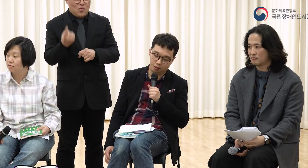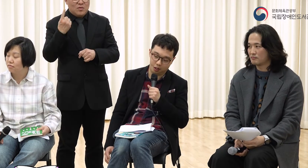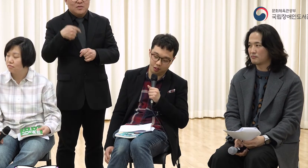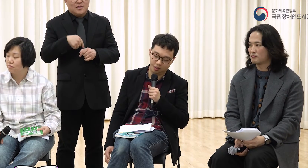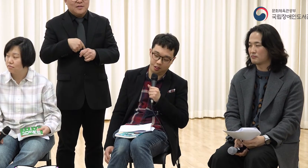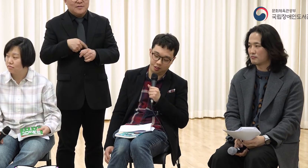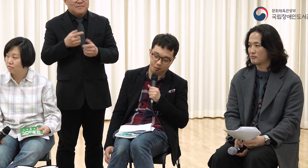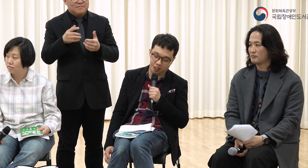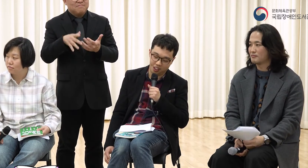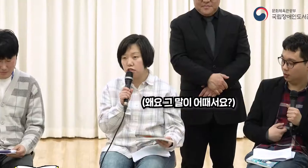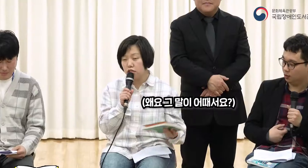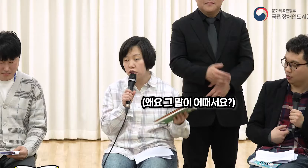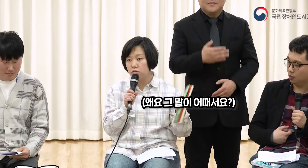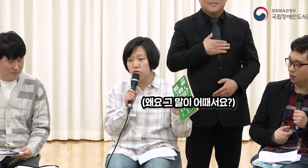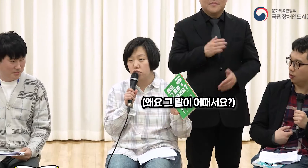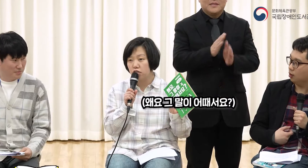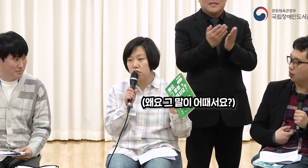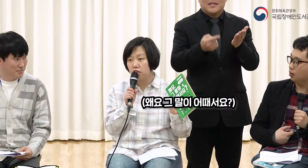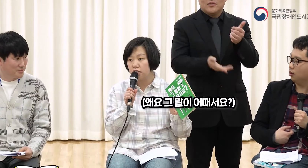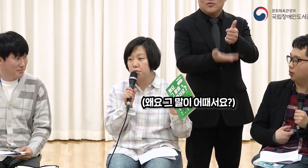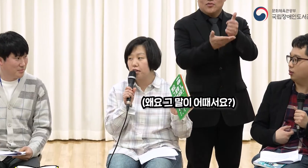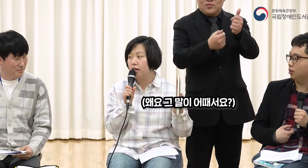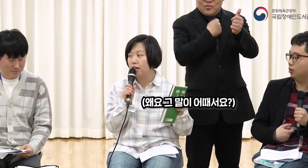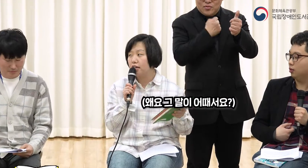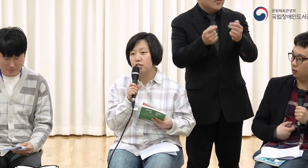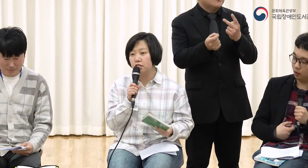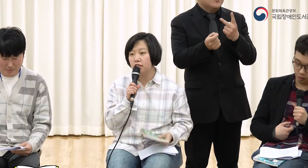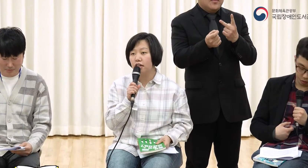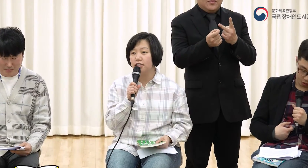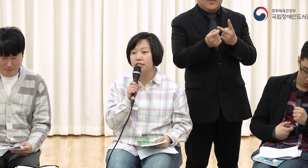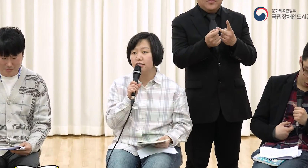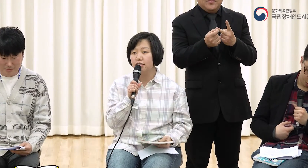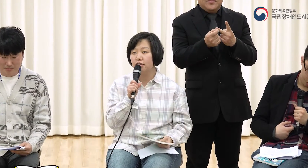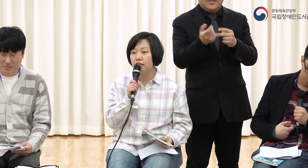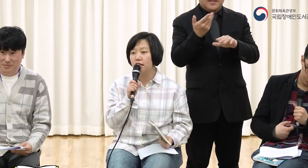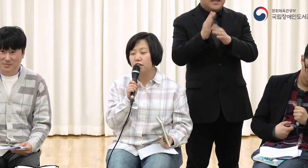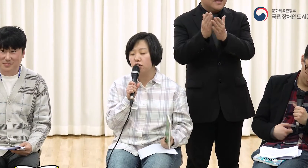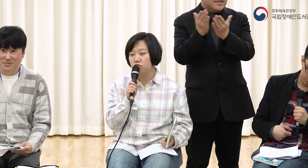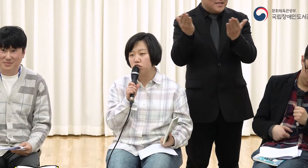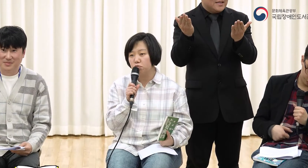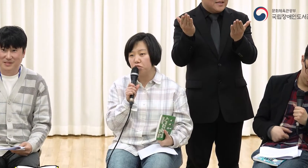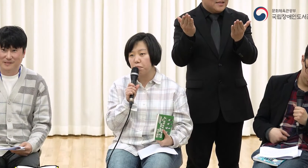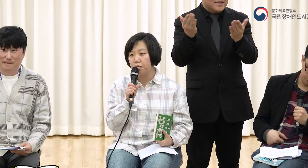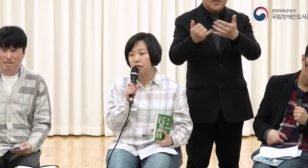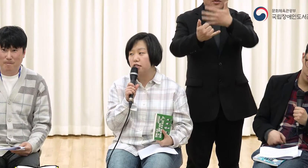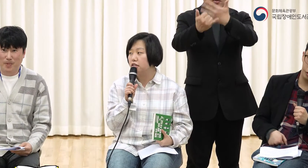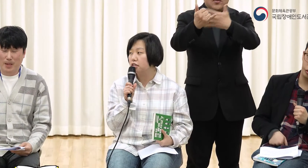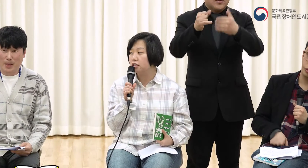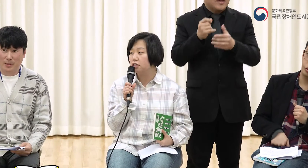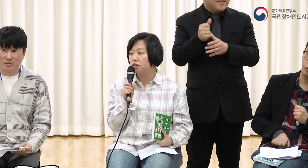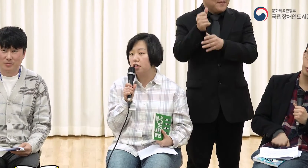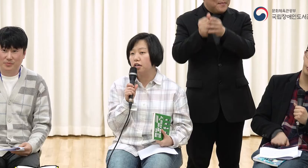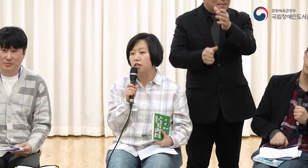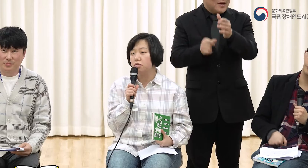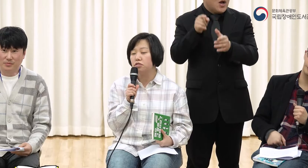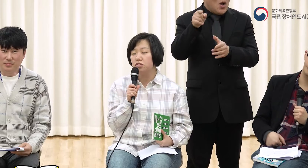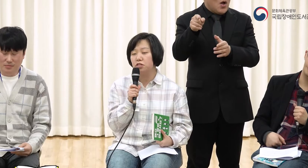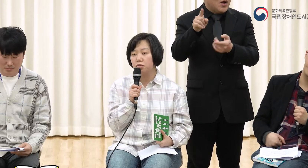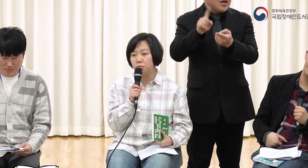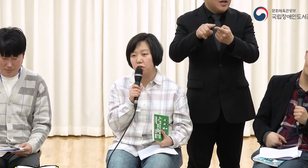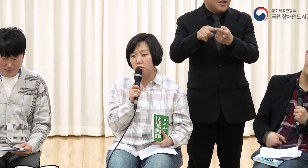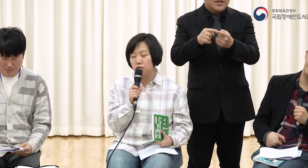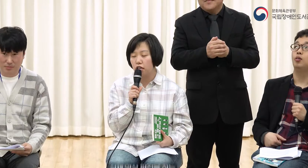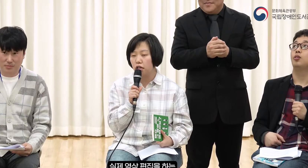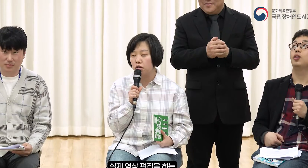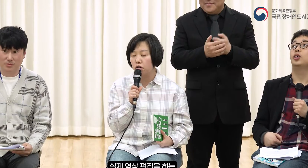이 책을 많이 선정했습니다. 이 책도 추천은 하지만 저는 다른 책에서 유튜브에 빠진 그 이거에 또